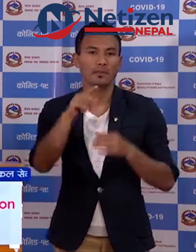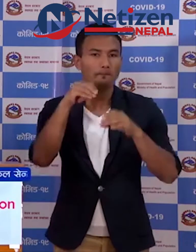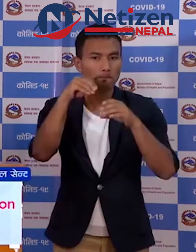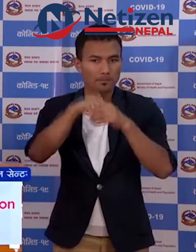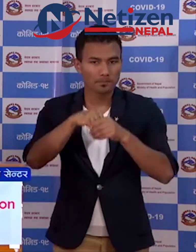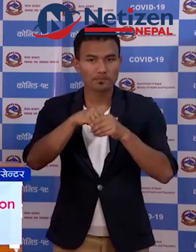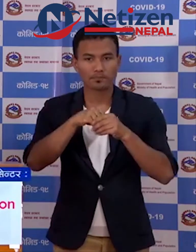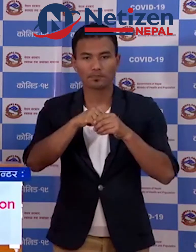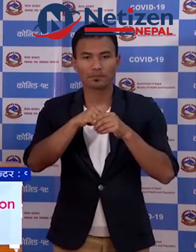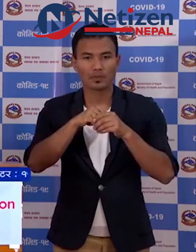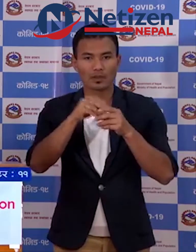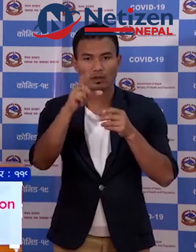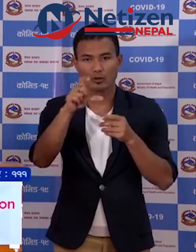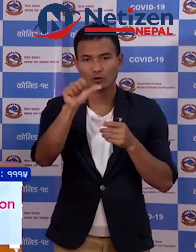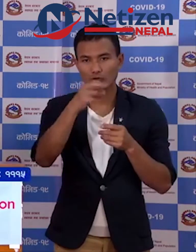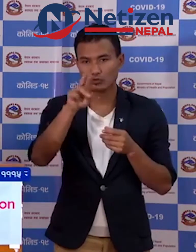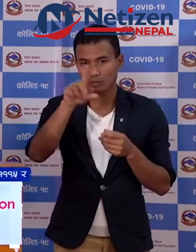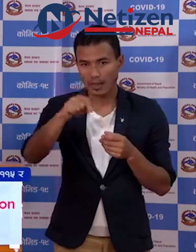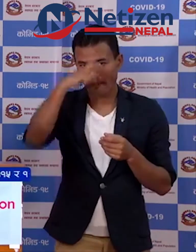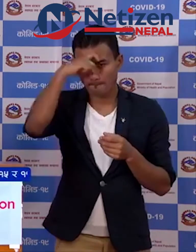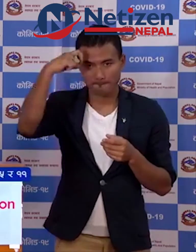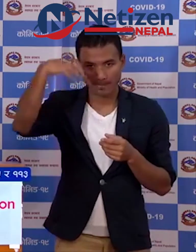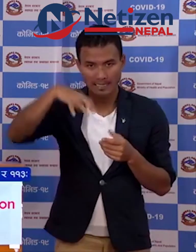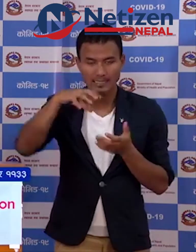त्यसमध्ये खजुरा बाँके